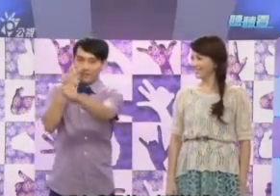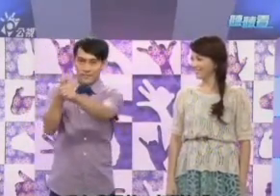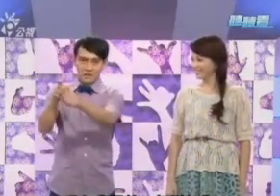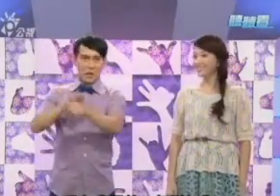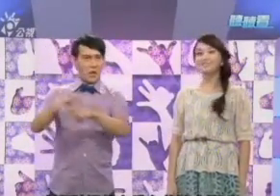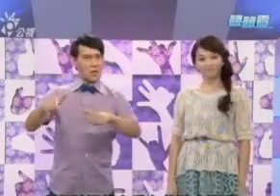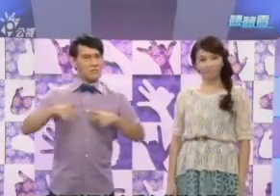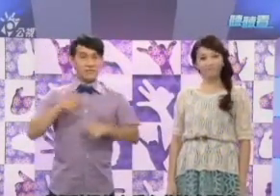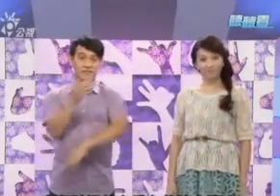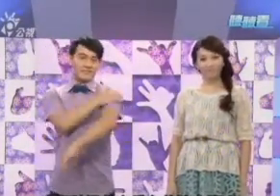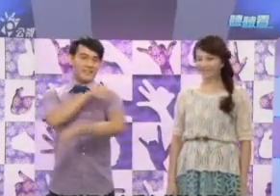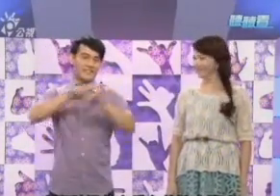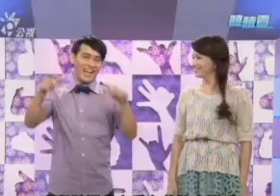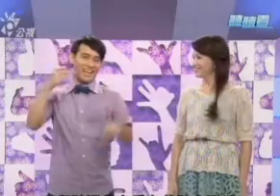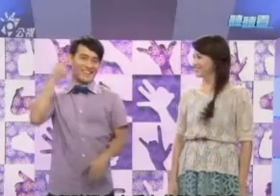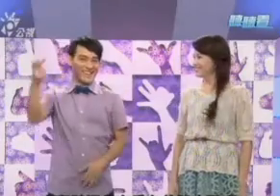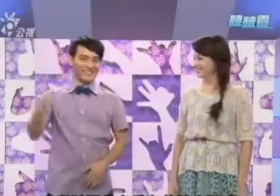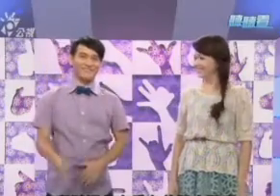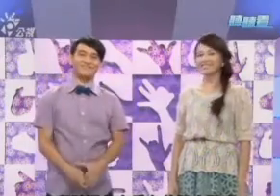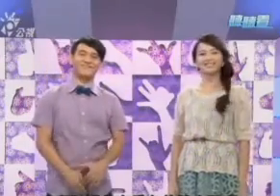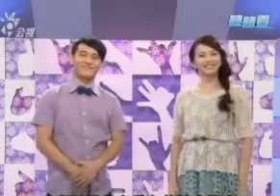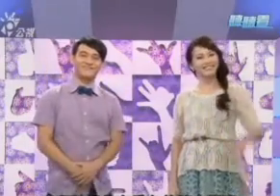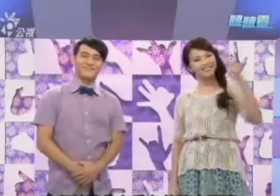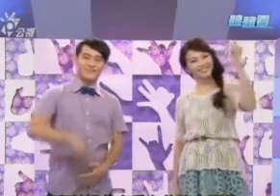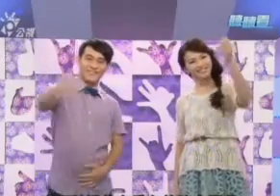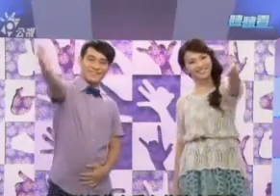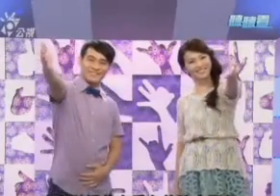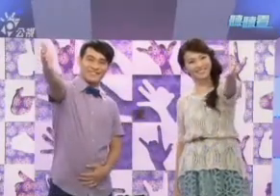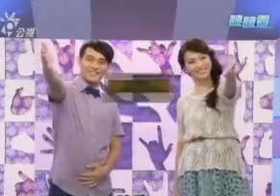化去拜访这位有爱心的陈大哥吧。 请看，